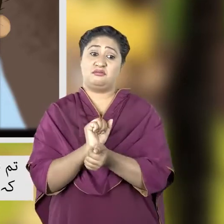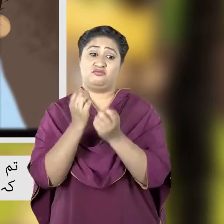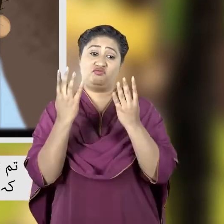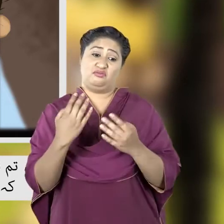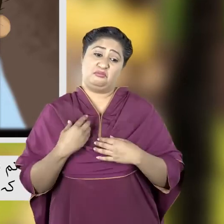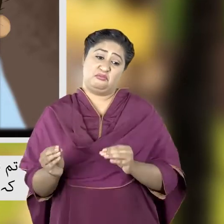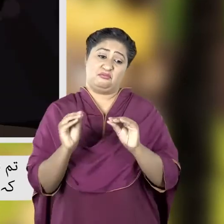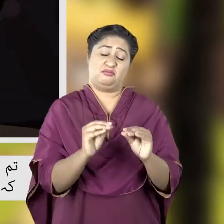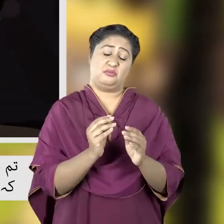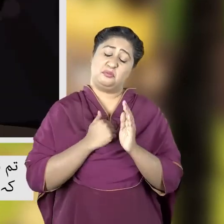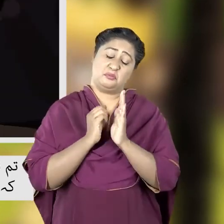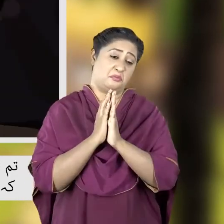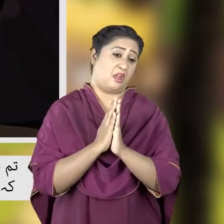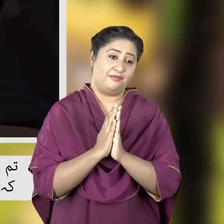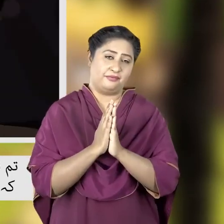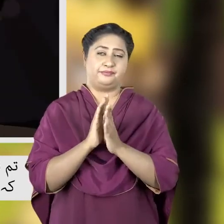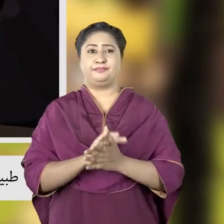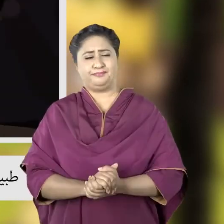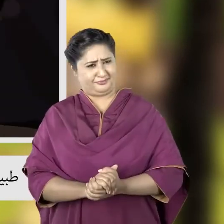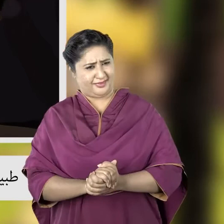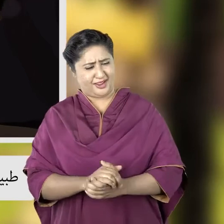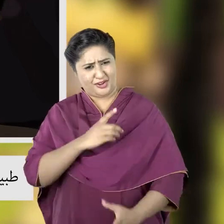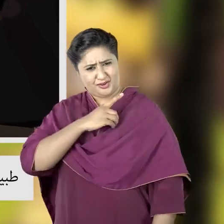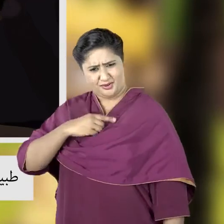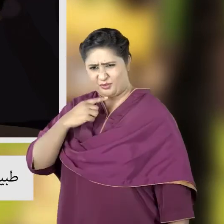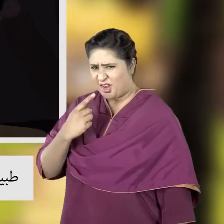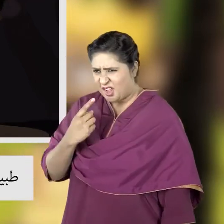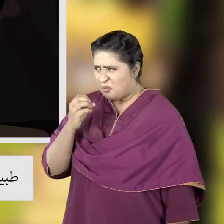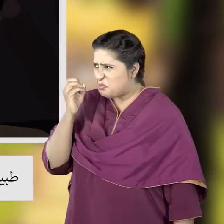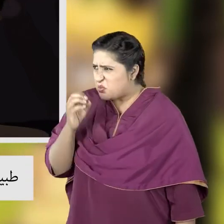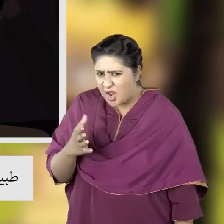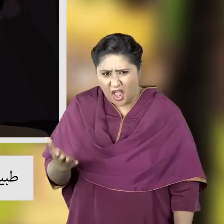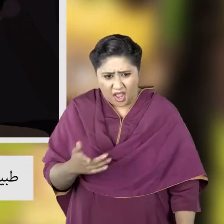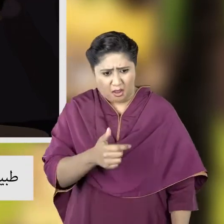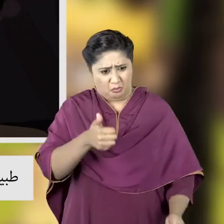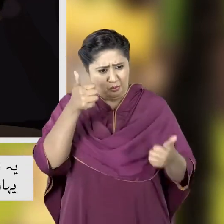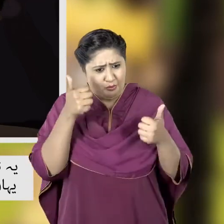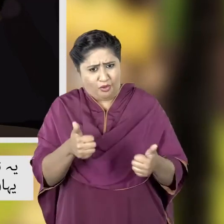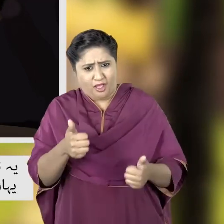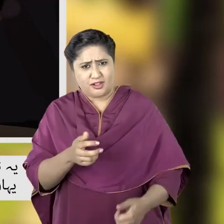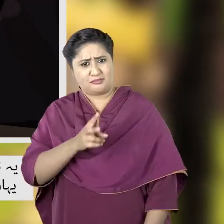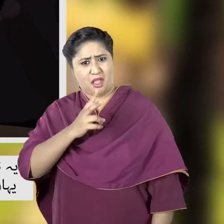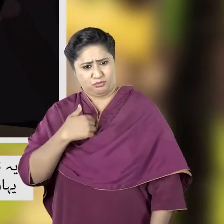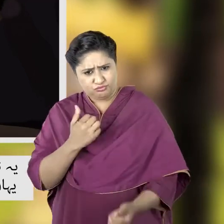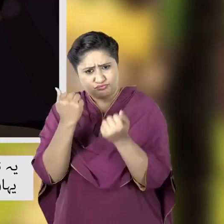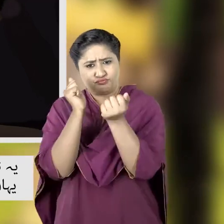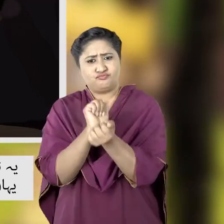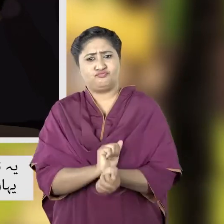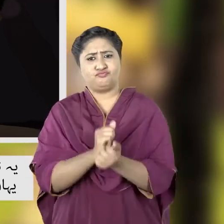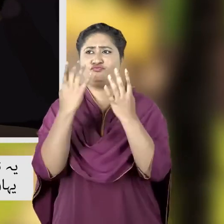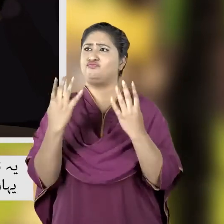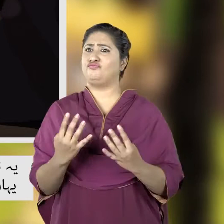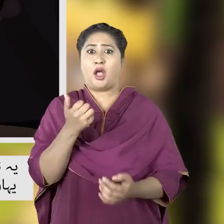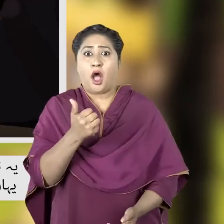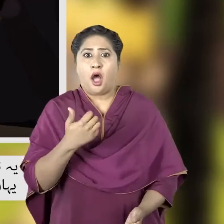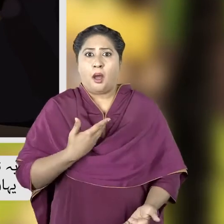ہوں کہ تم کو اس قید خانے میں رکھا طبیب میں کہا برائی یہ تو بہت اچھی بات ہوئی کہ آپ